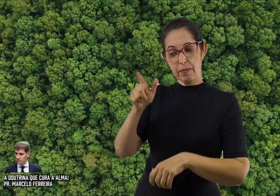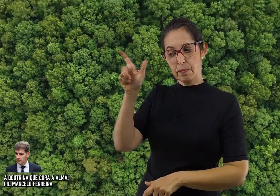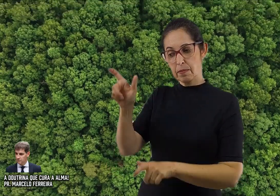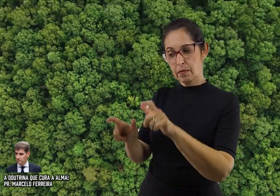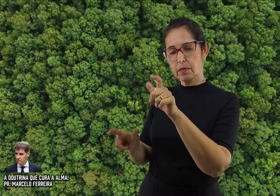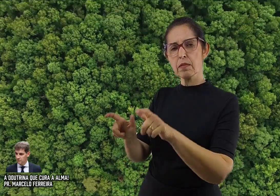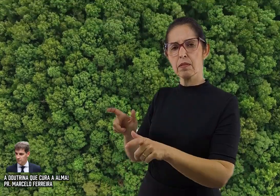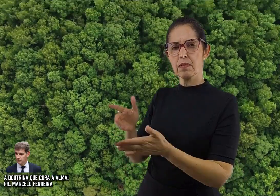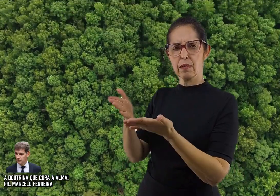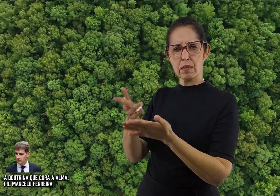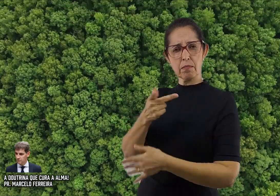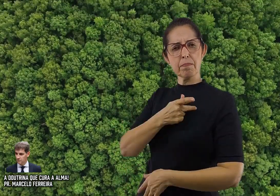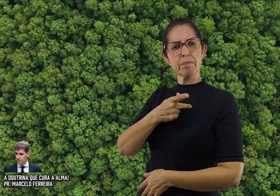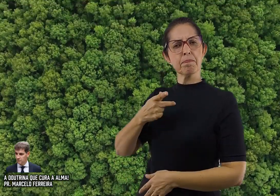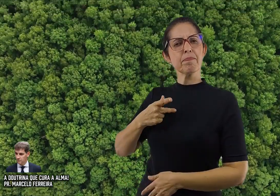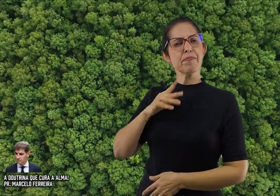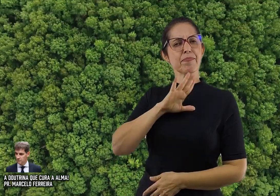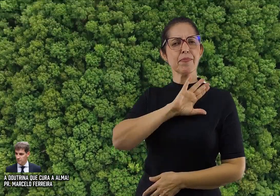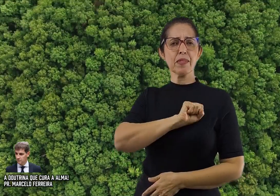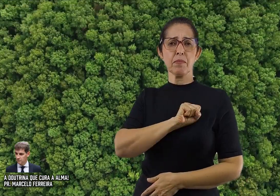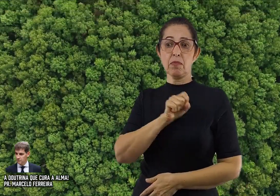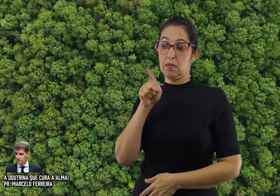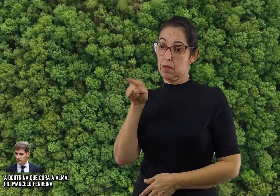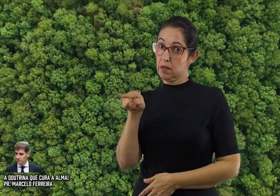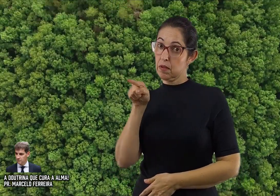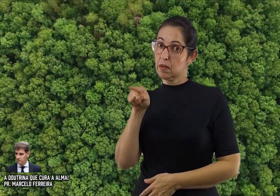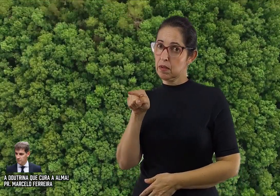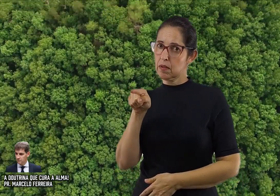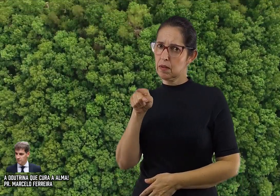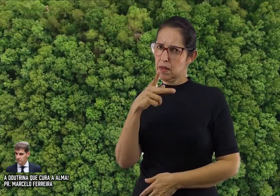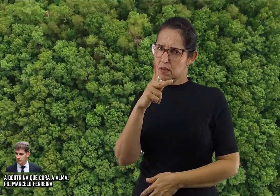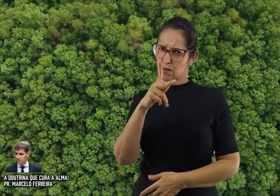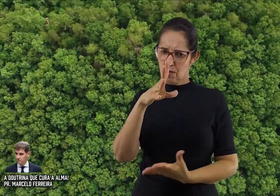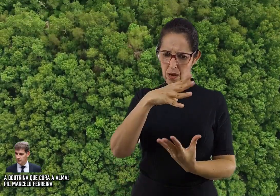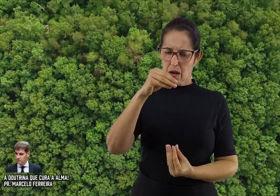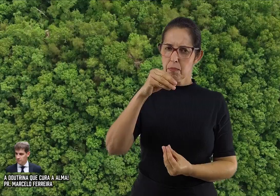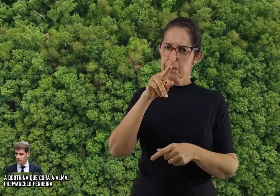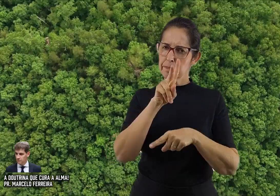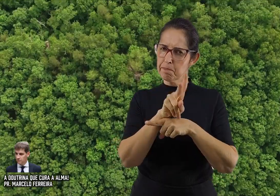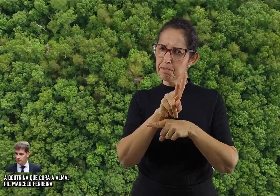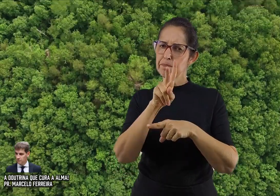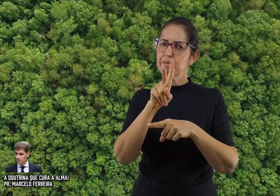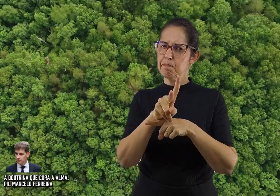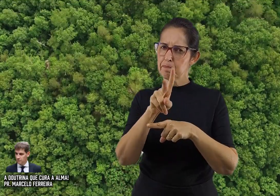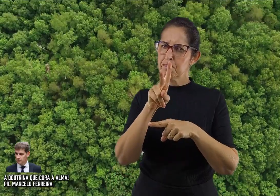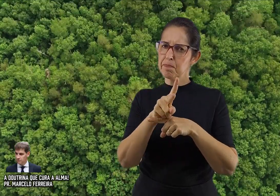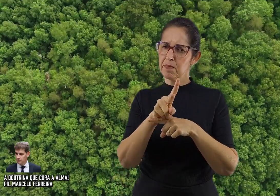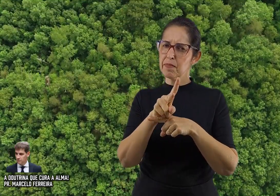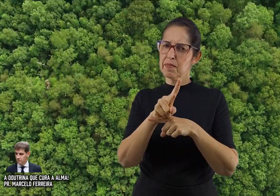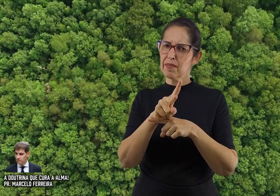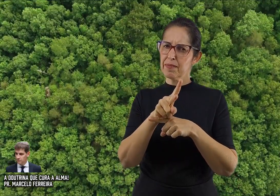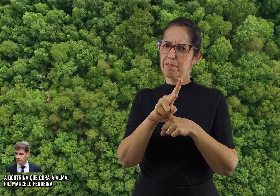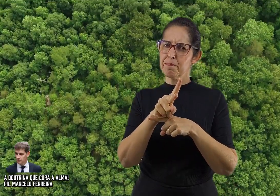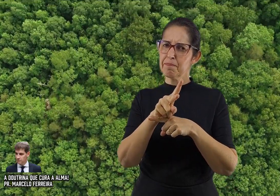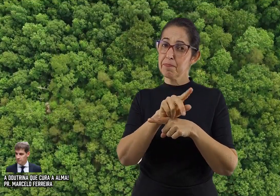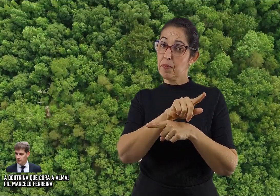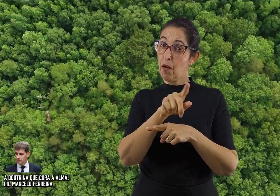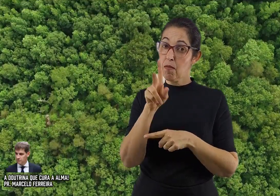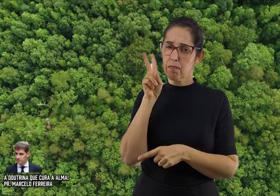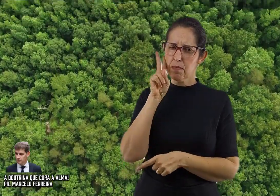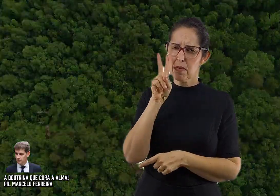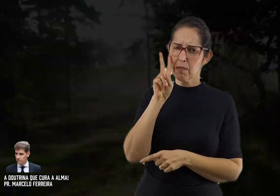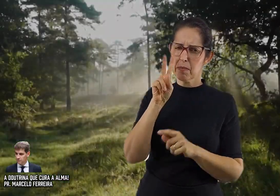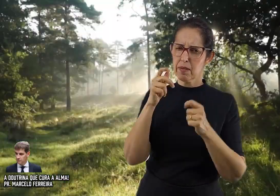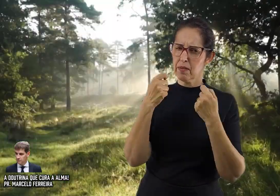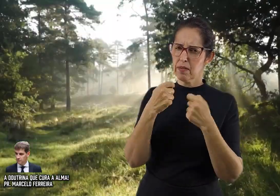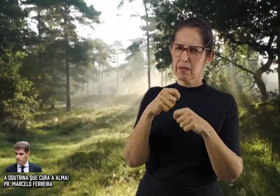os vossos pastores, porque eles zelam pelas vossas almas. E lembrai-vos sempre, os vossos pastores, eles